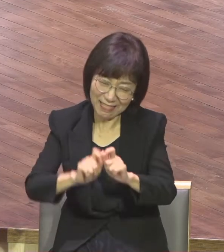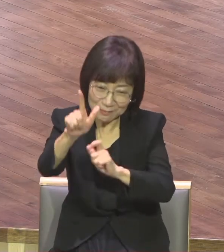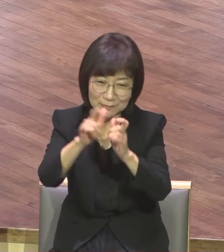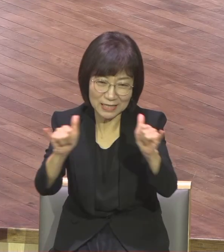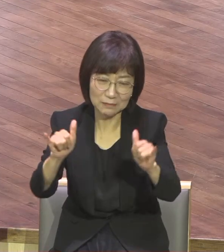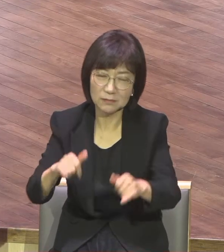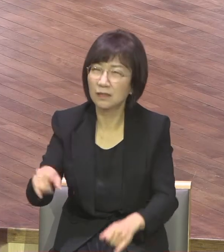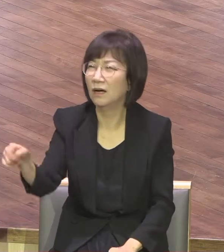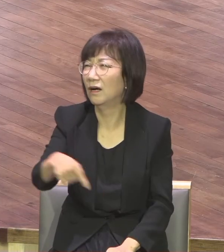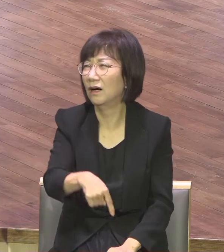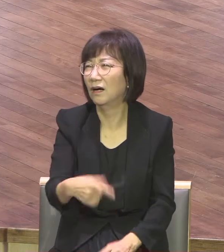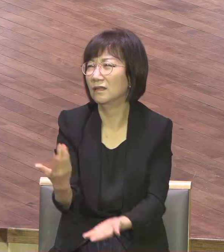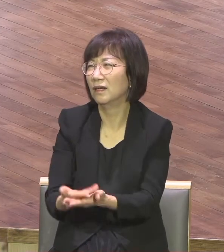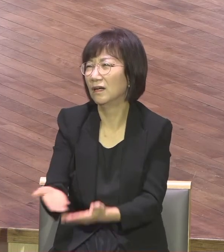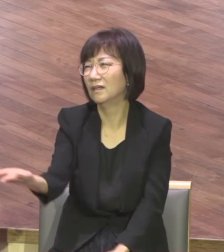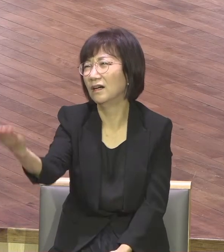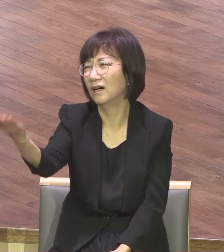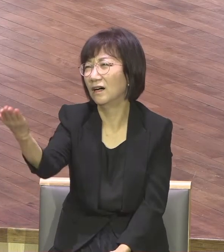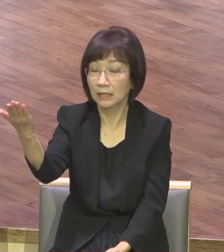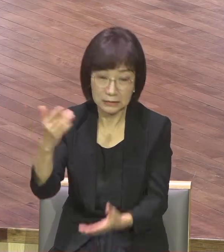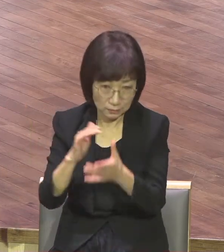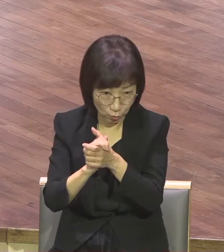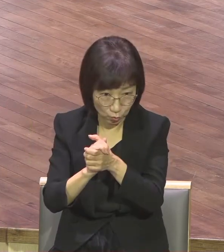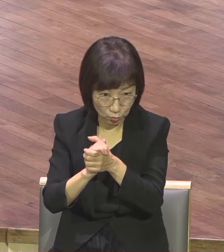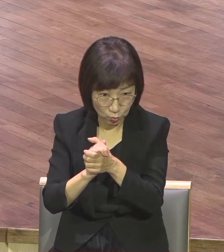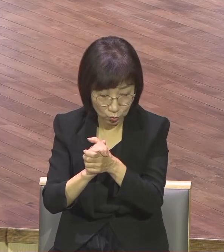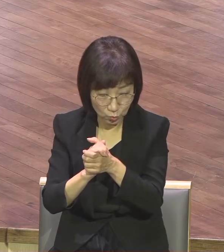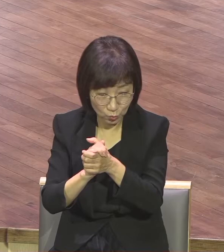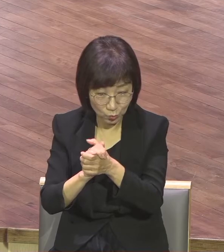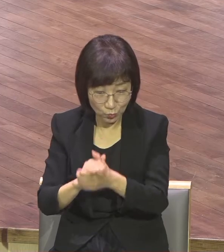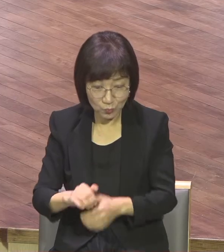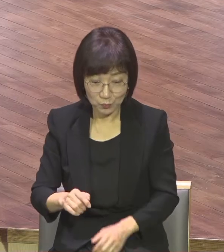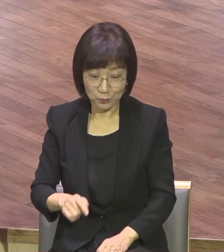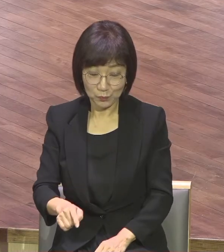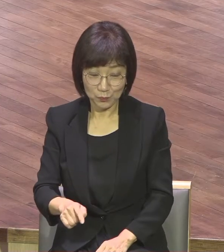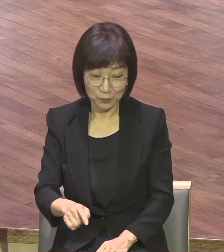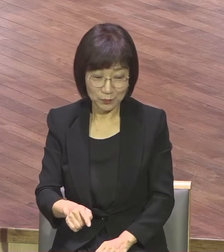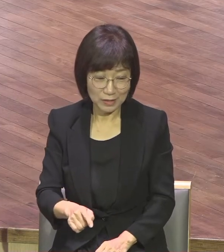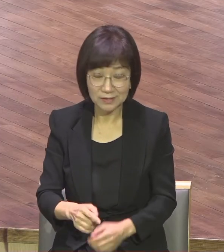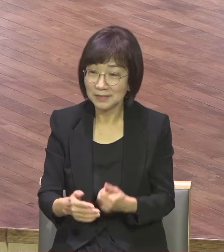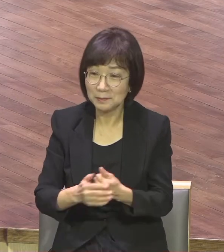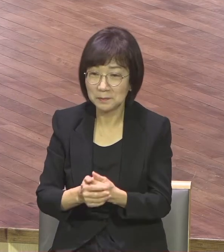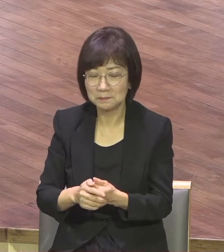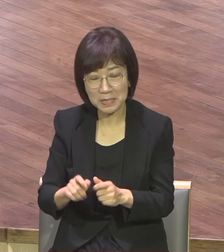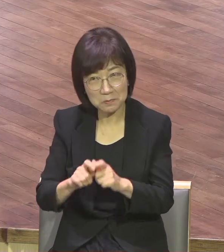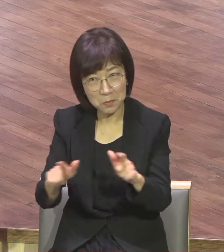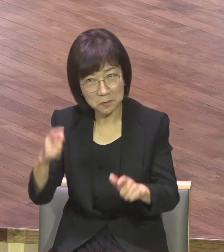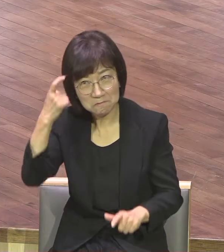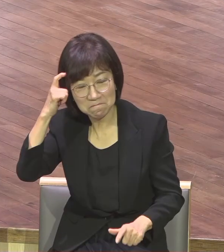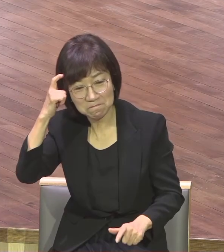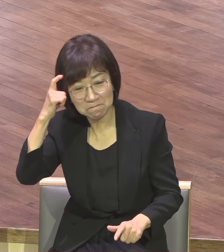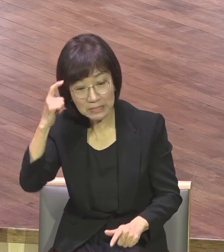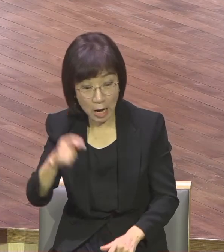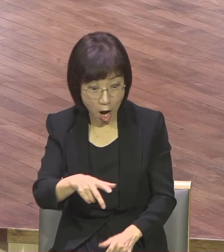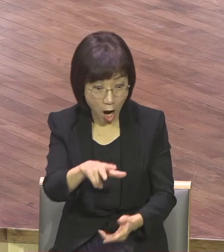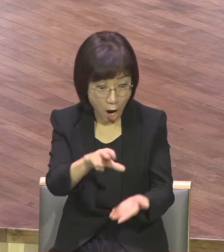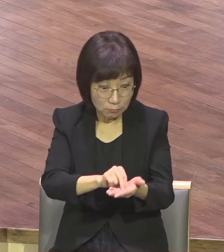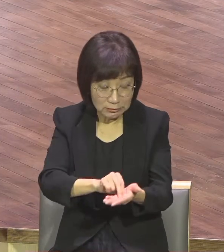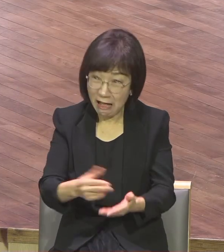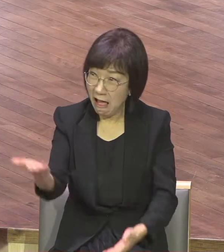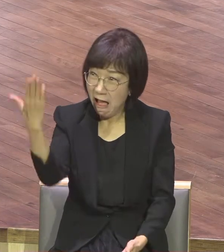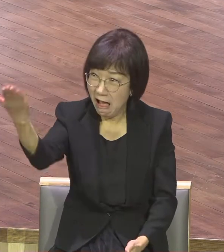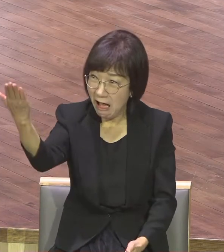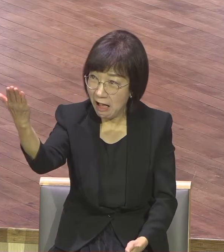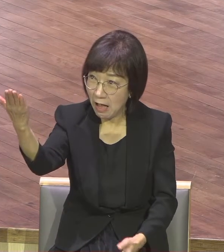하지요. 그래서 그 문제가 해결이 되고 안 되고, 자, 이걸 가지고